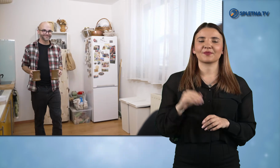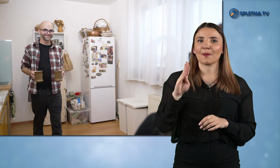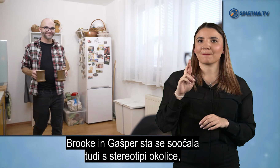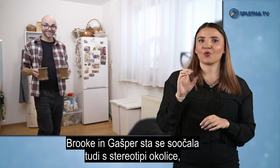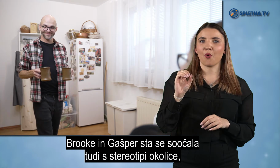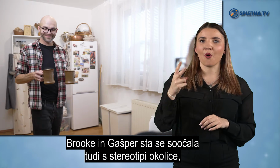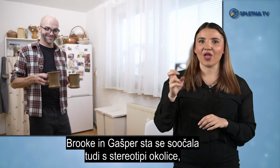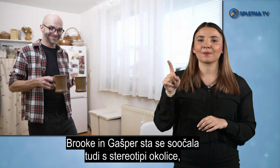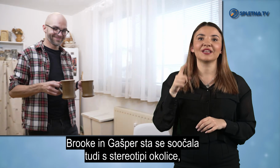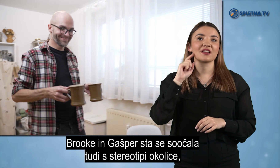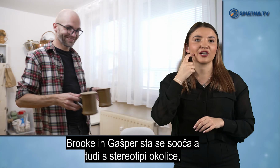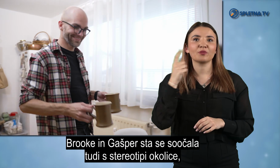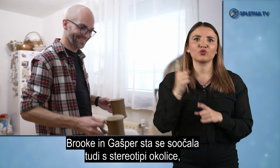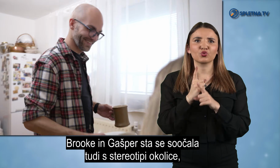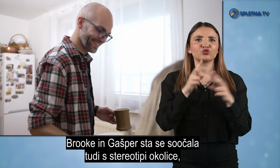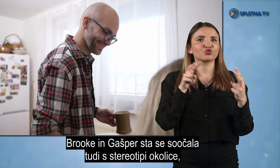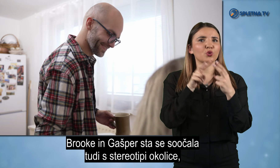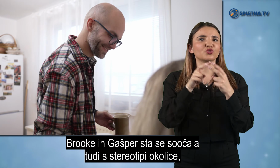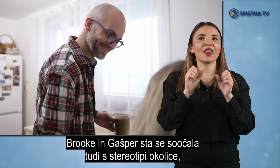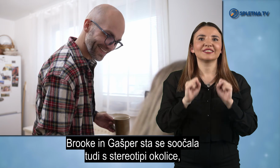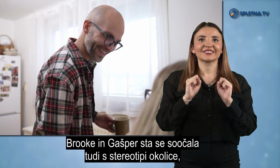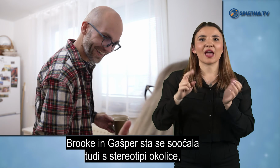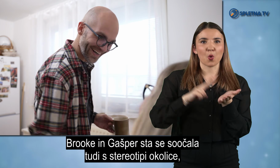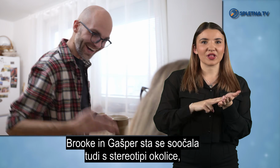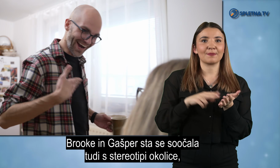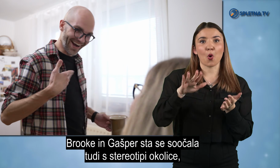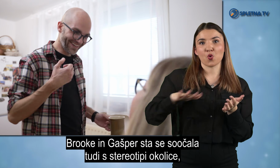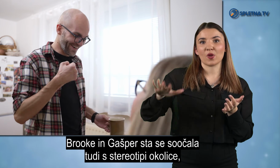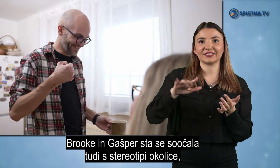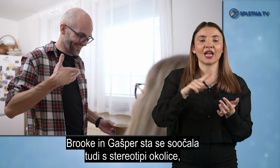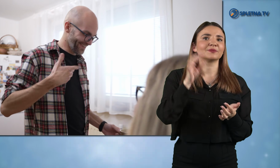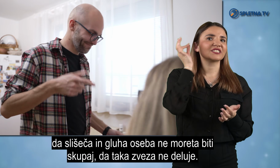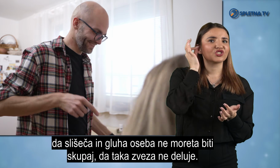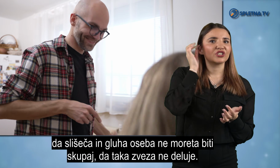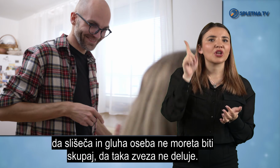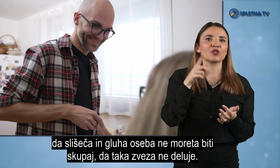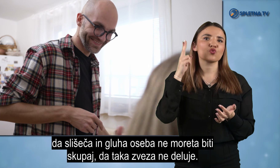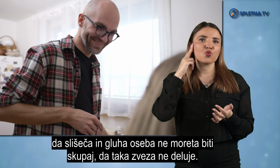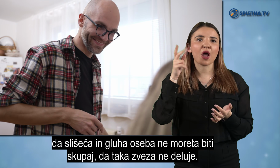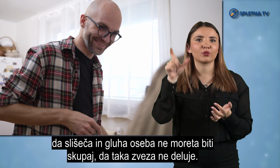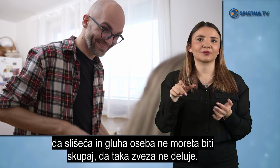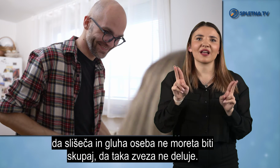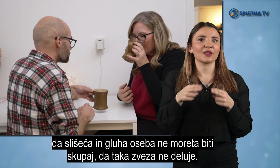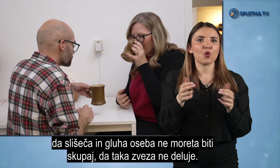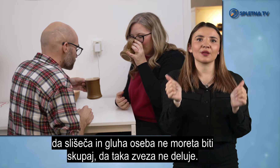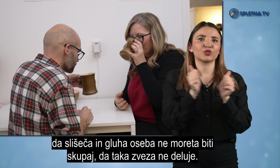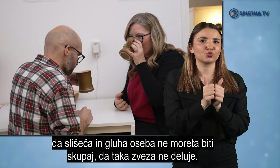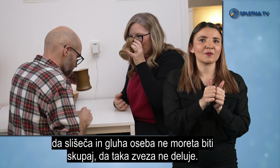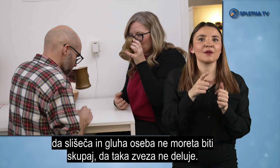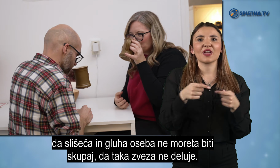Bruk in Gašper sta se soočala tudi s stereotipi okolice, da slišeča in gluha oseba ne moreta biti skupaj, da taka